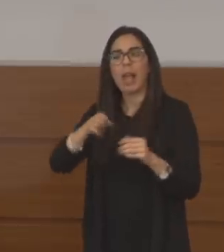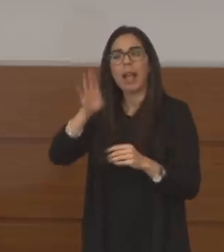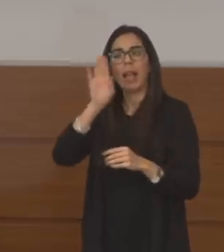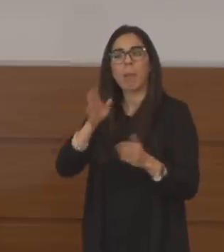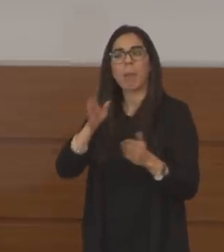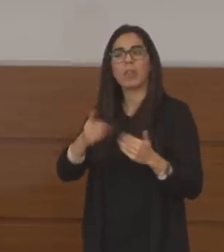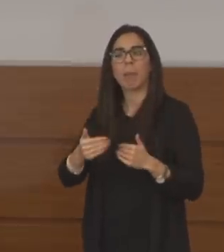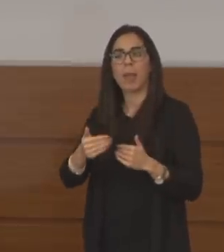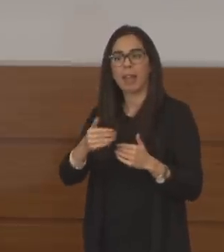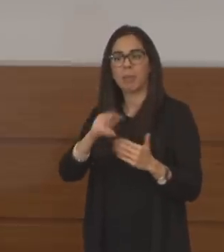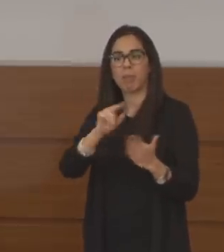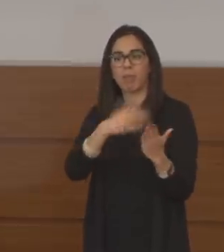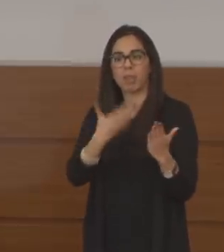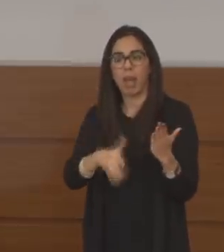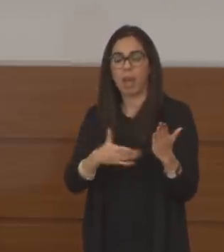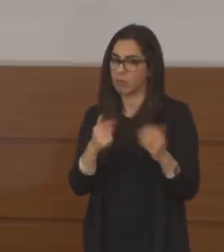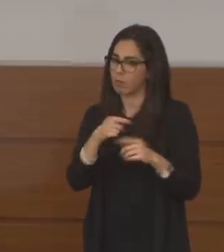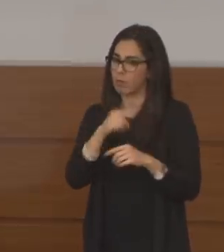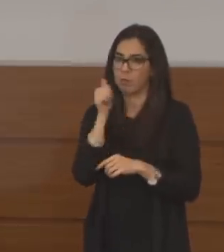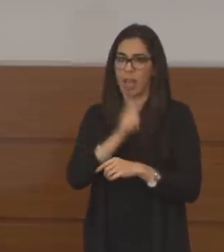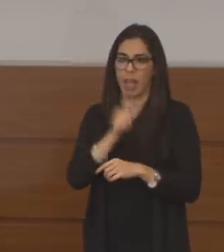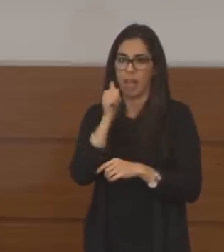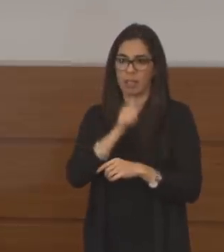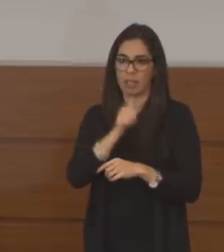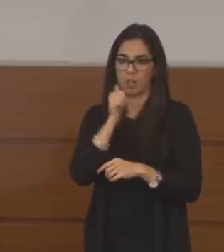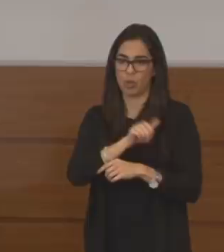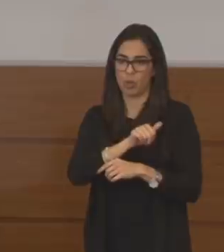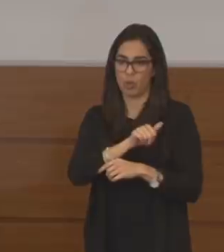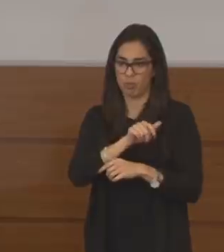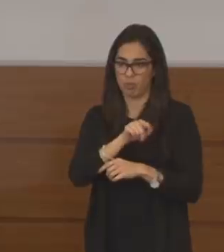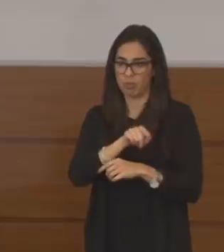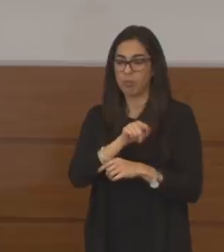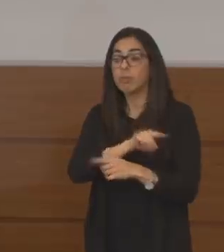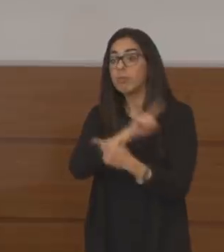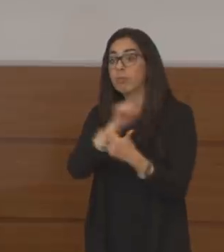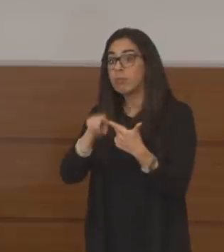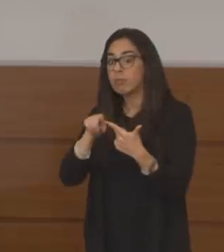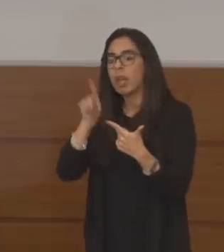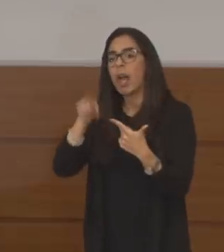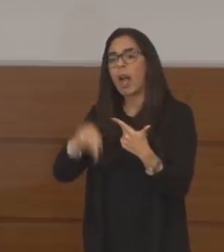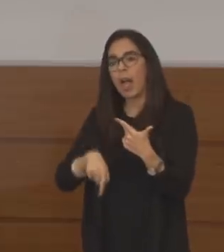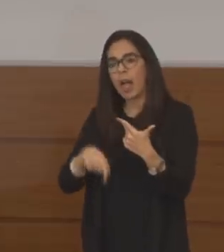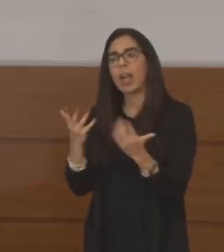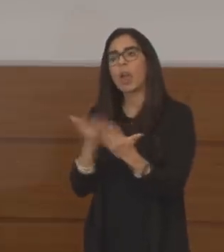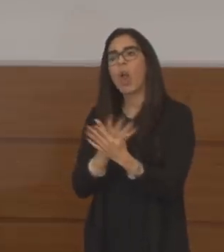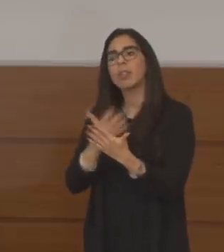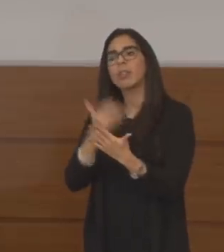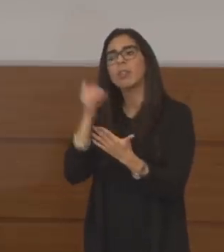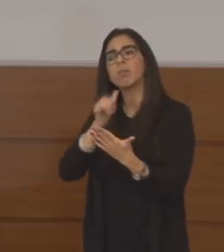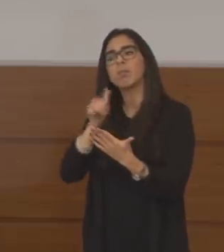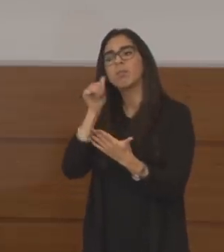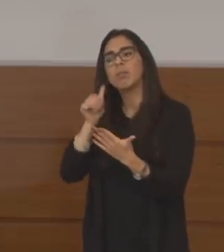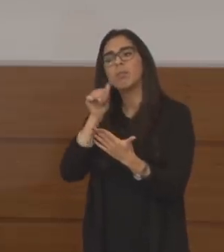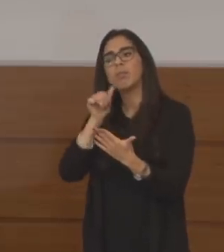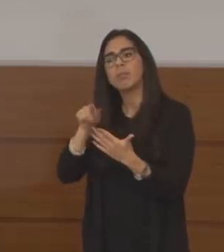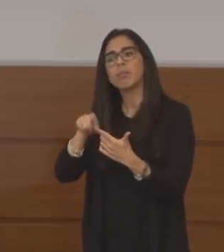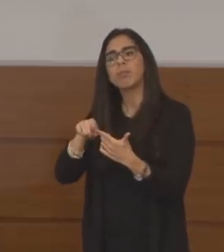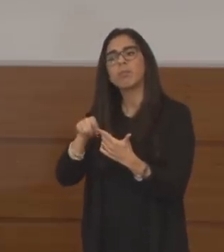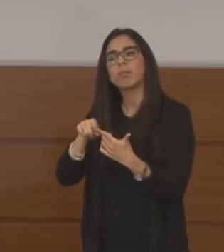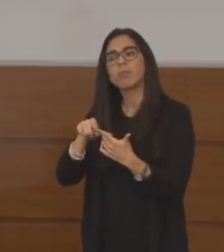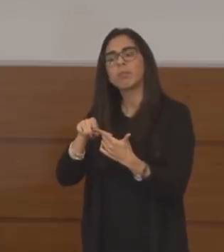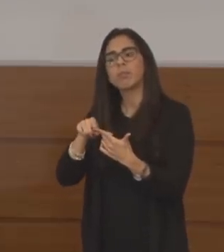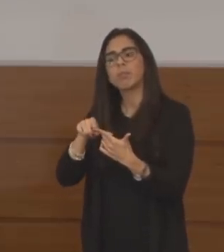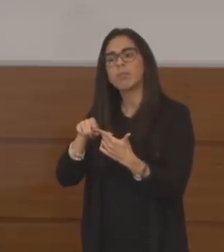non sono assolutamente veri così come altre comunicazioni che non erano